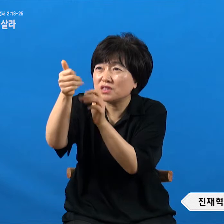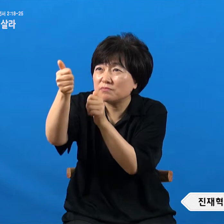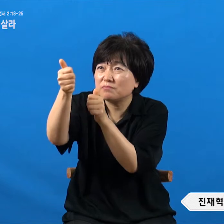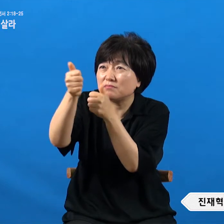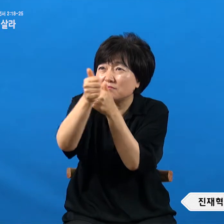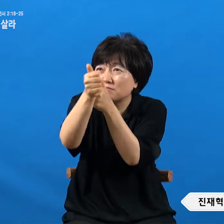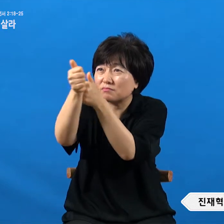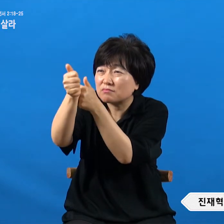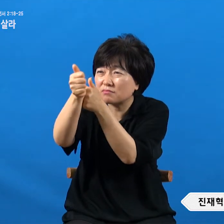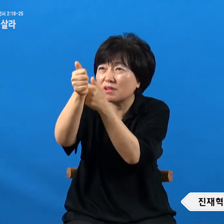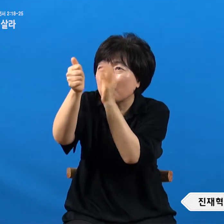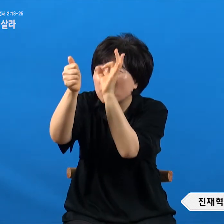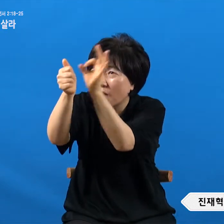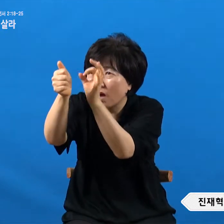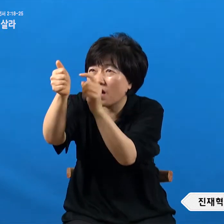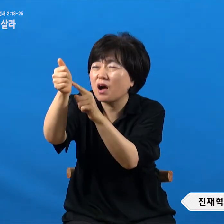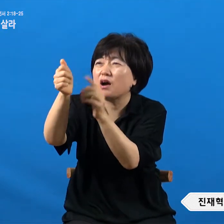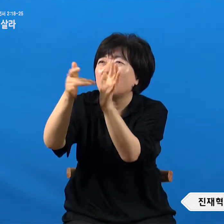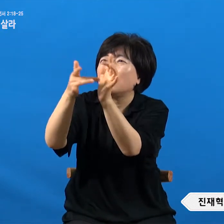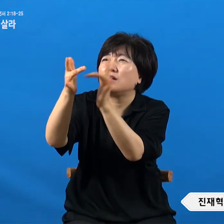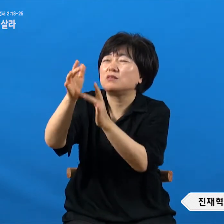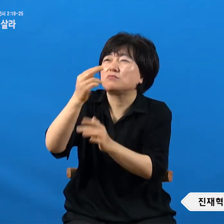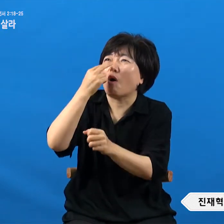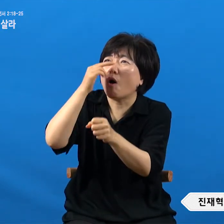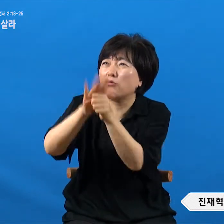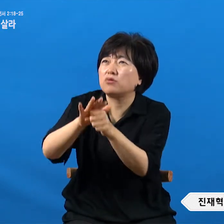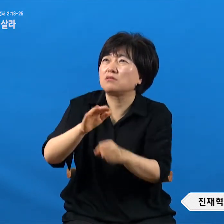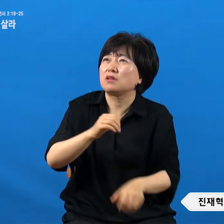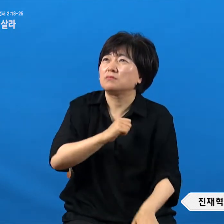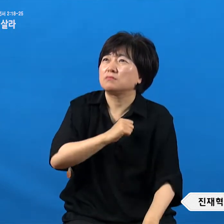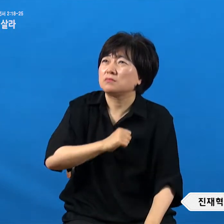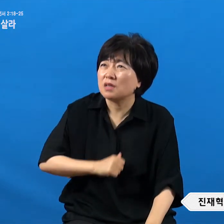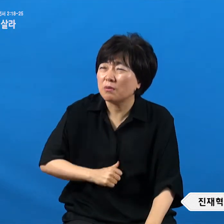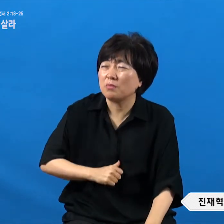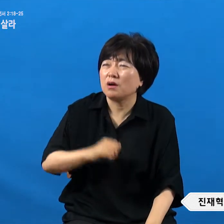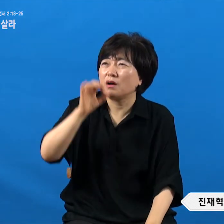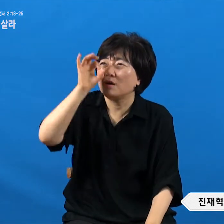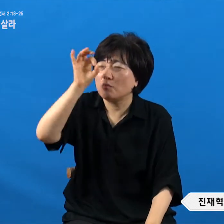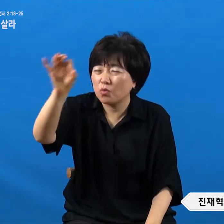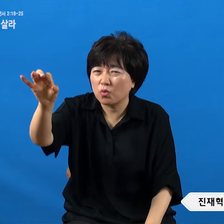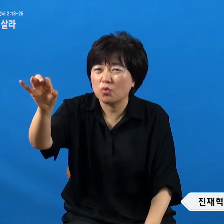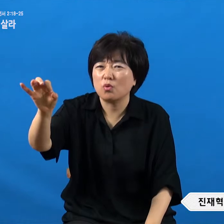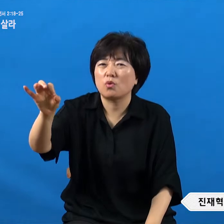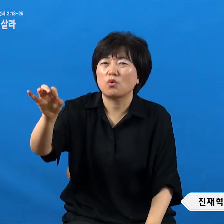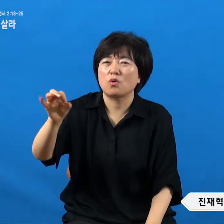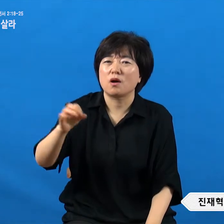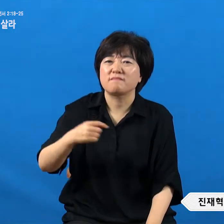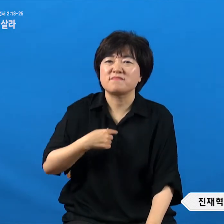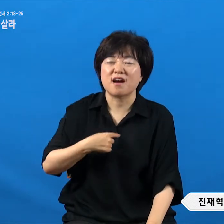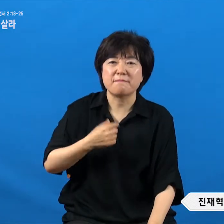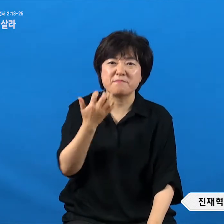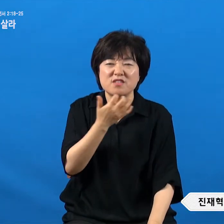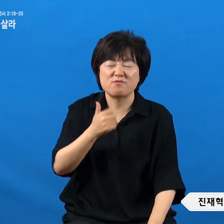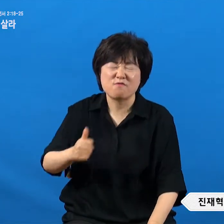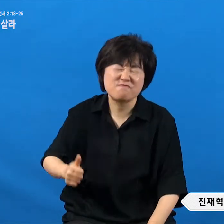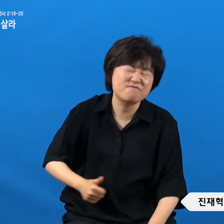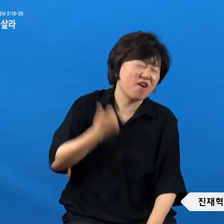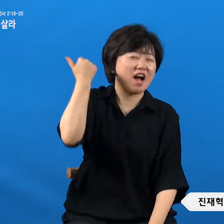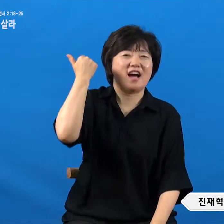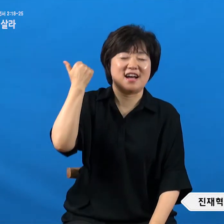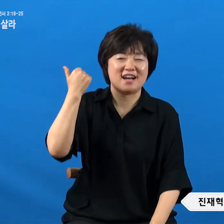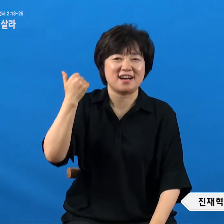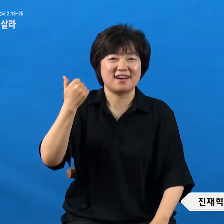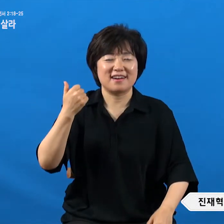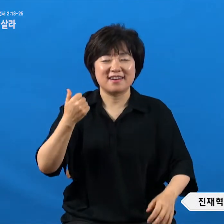모습을 생각합니다. 아니, 그렇게 주님을 향해 다가왔던 제사장의 종 말고의 귀까지 잘라가며